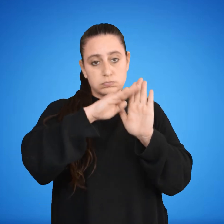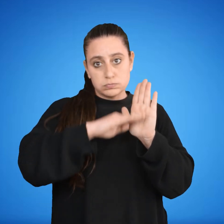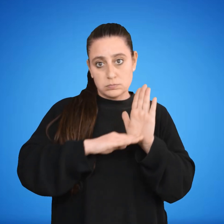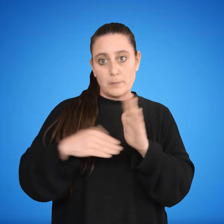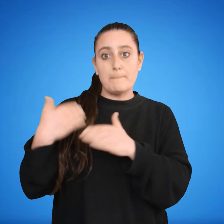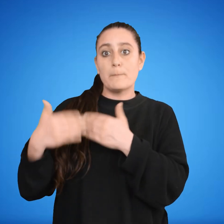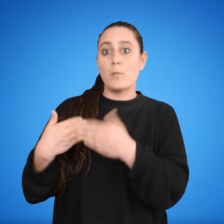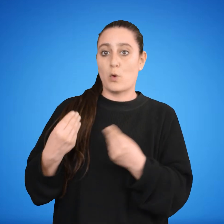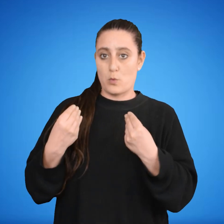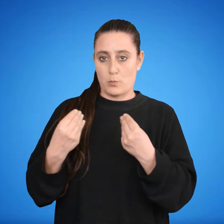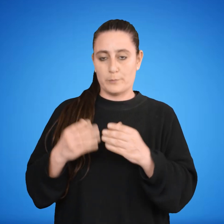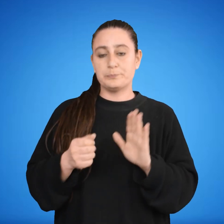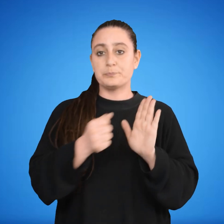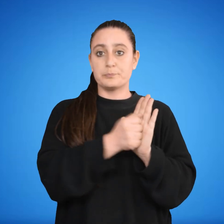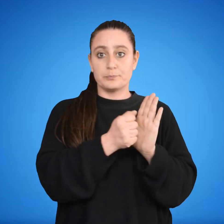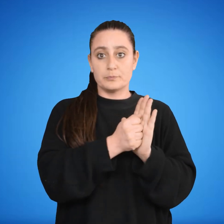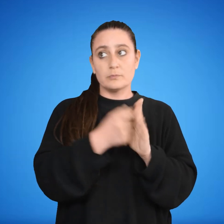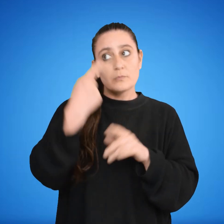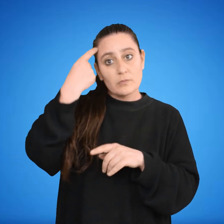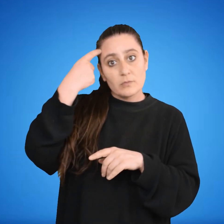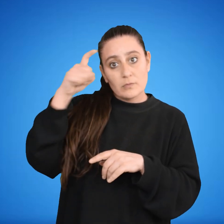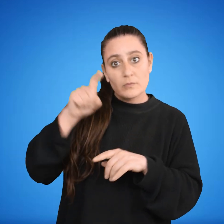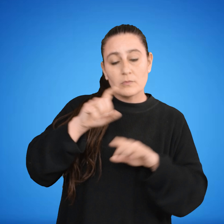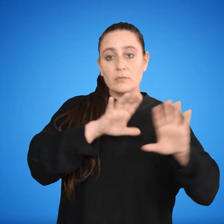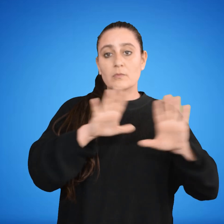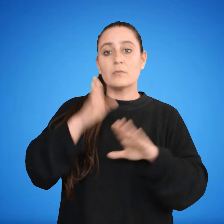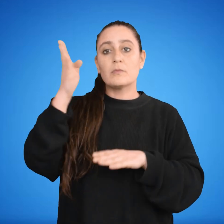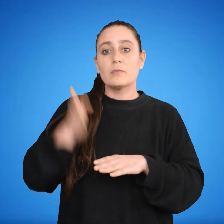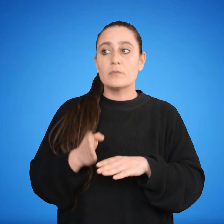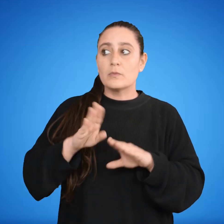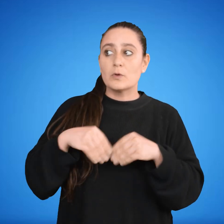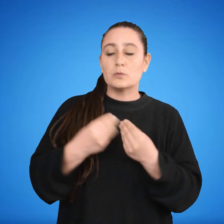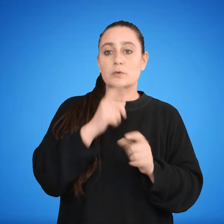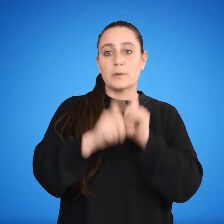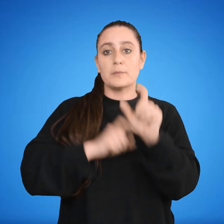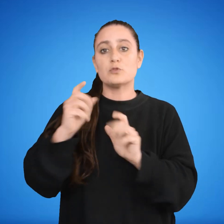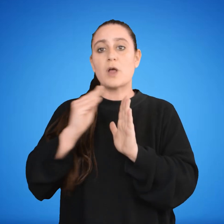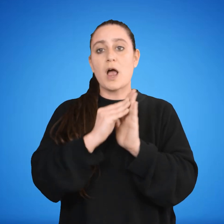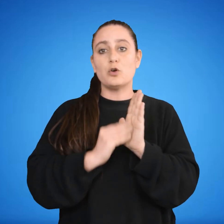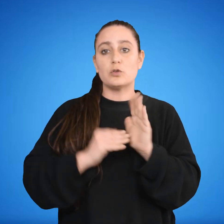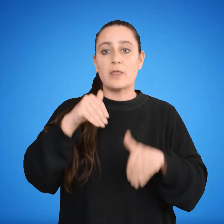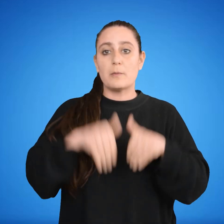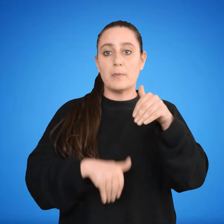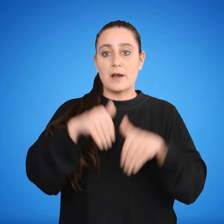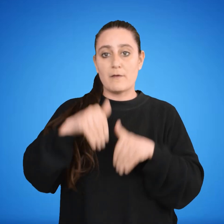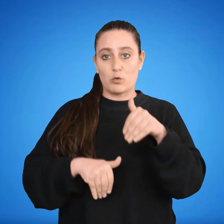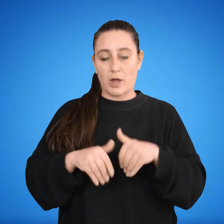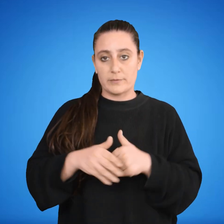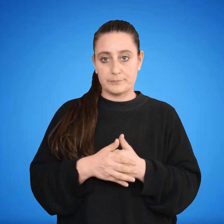a los siguientes procedimientos. A. Por iniciativa del 10% de los ciudadanos inscriptos en el Registro